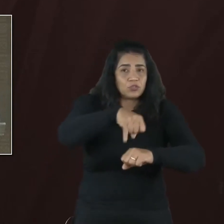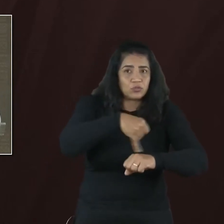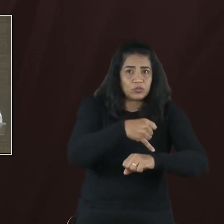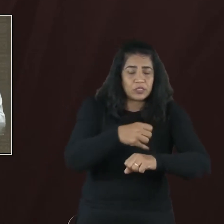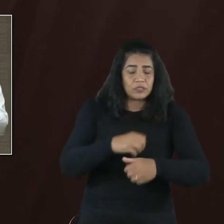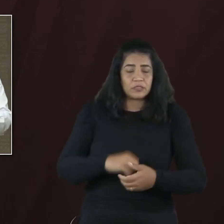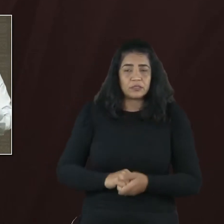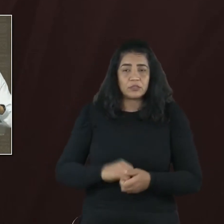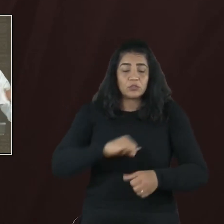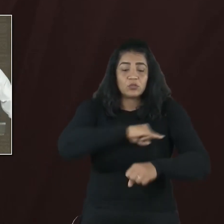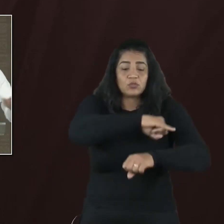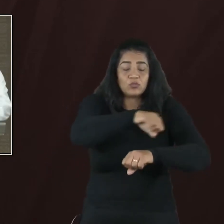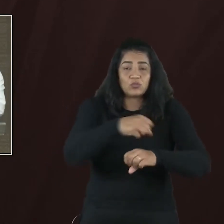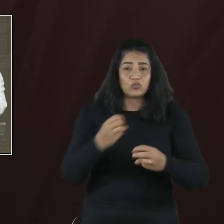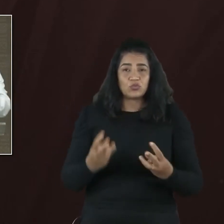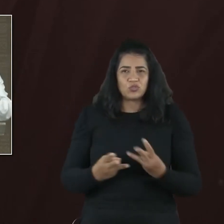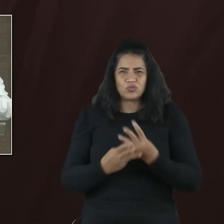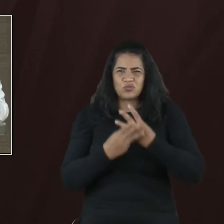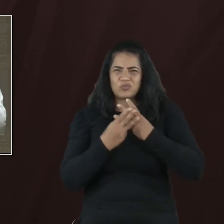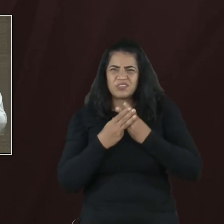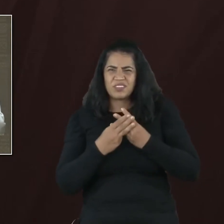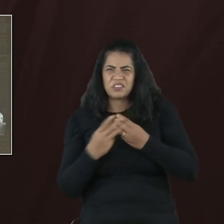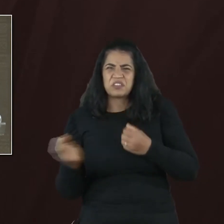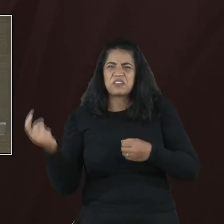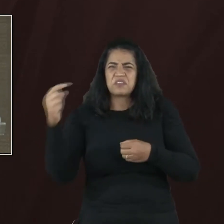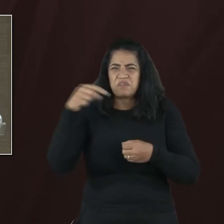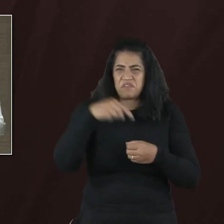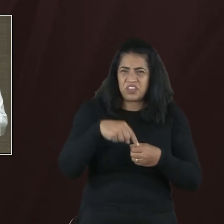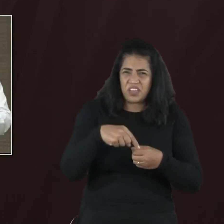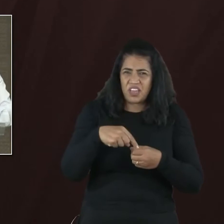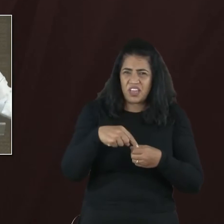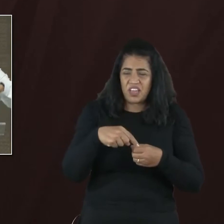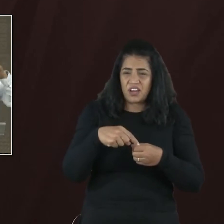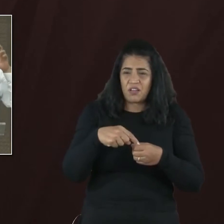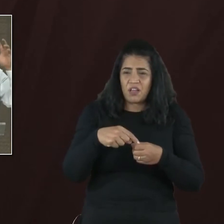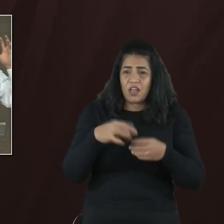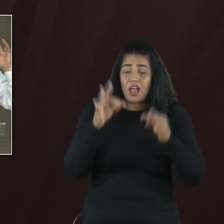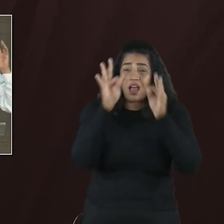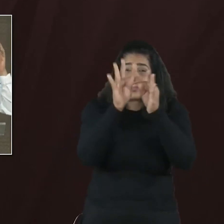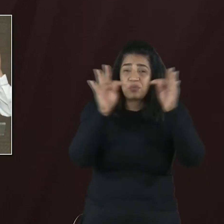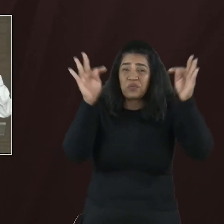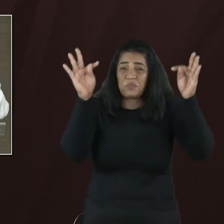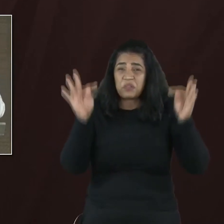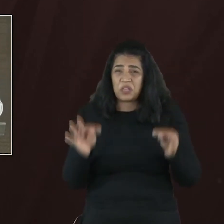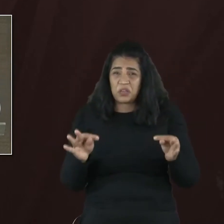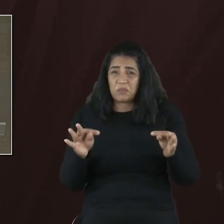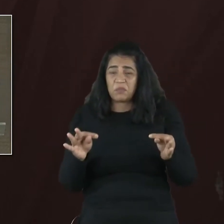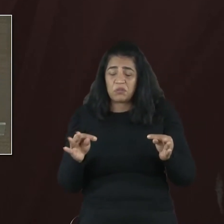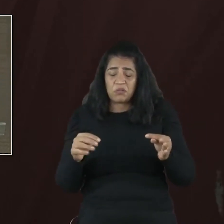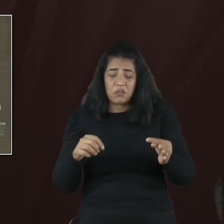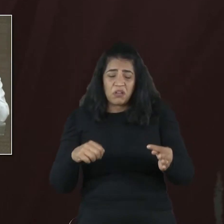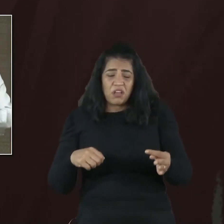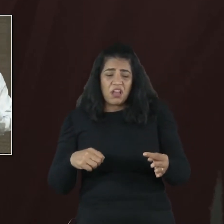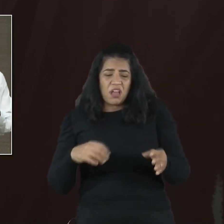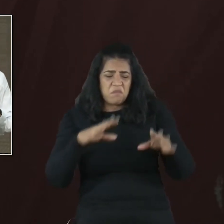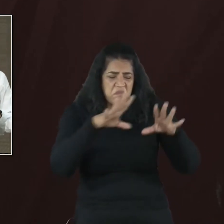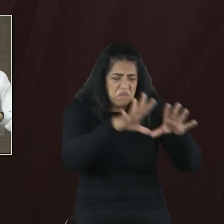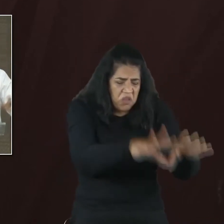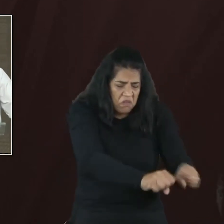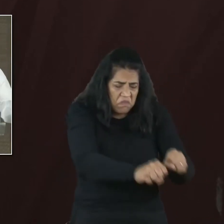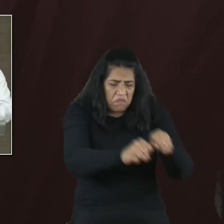da Ásia fizeram um tumulto dentro do templo e puxaram Paulo de dentro do templo para